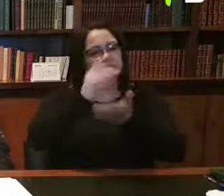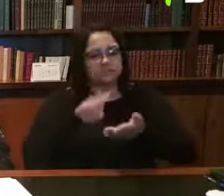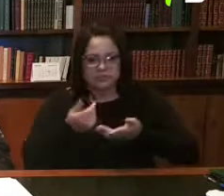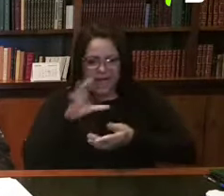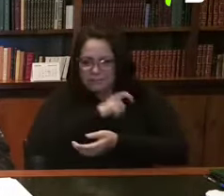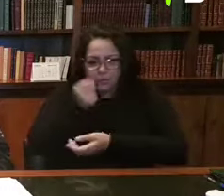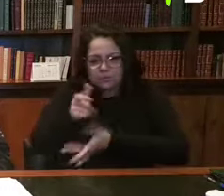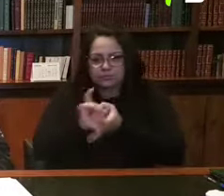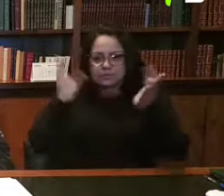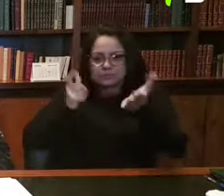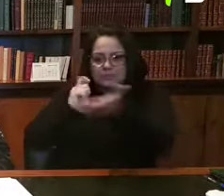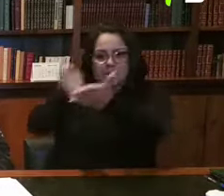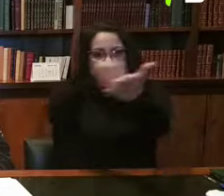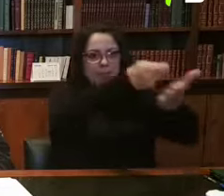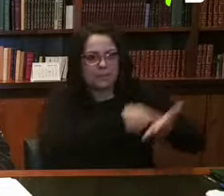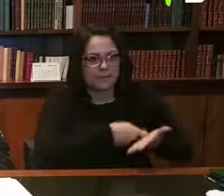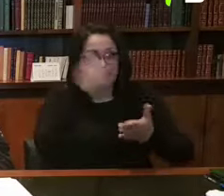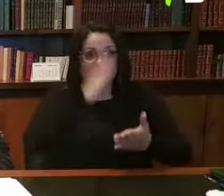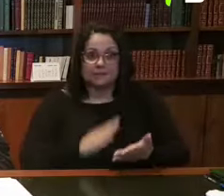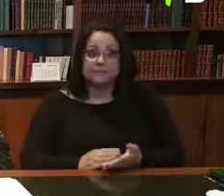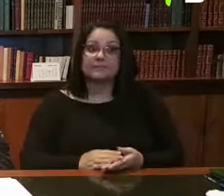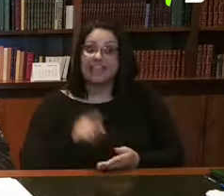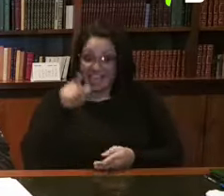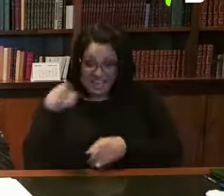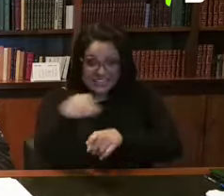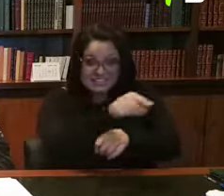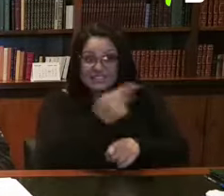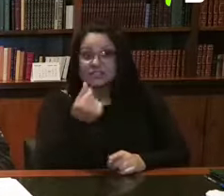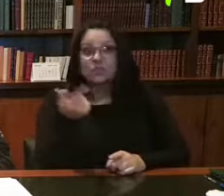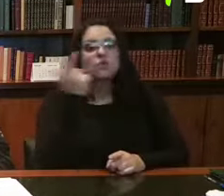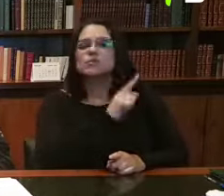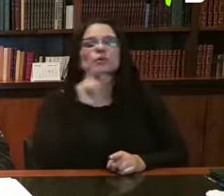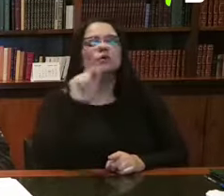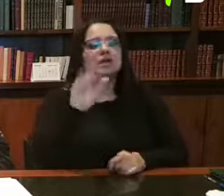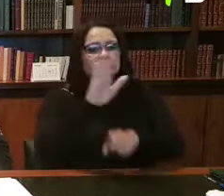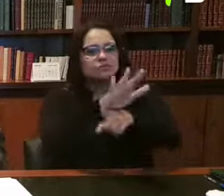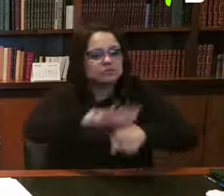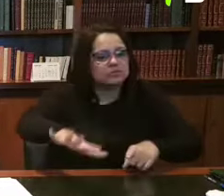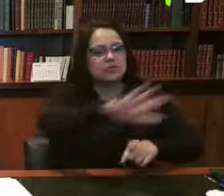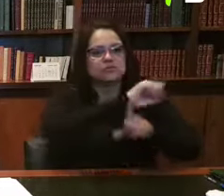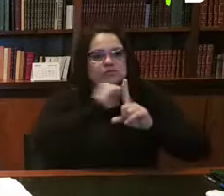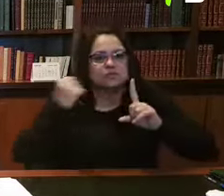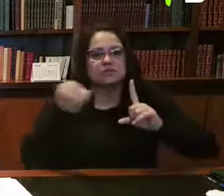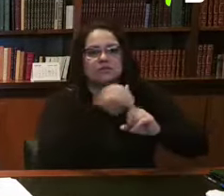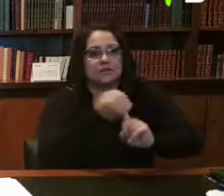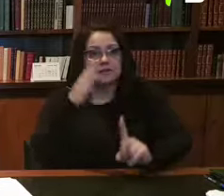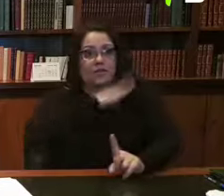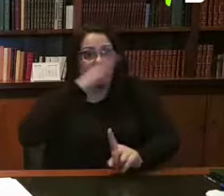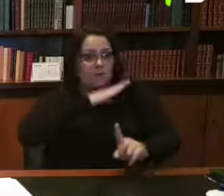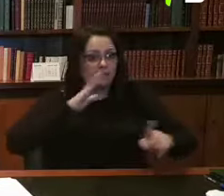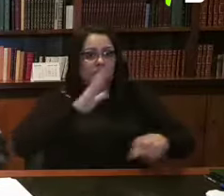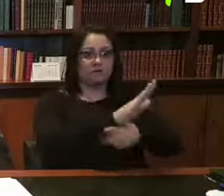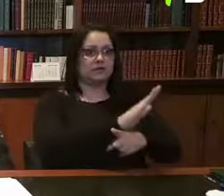recursos e isso de certa forma permitiu que houvesse essa assistência social esse socorro que o governo deu